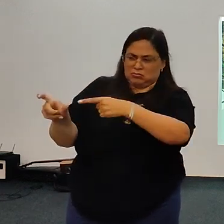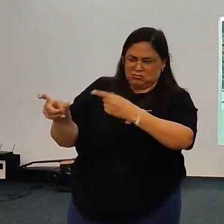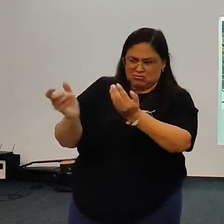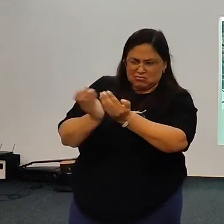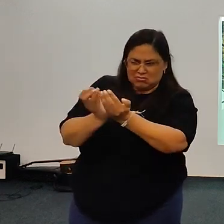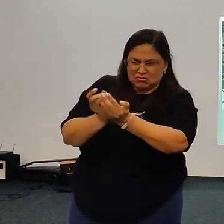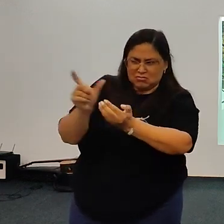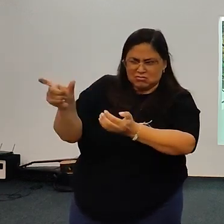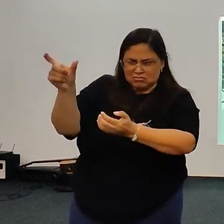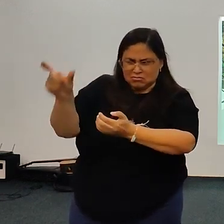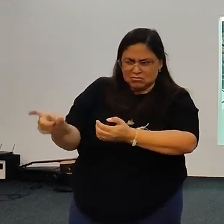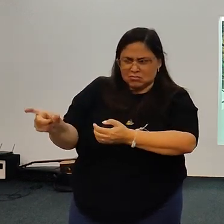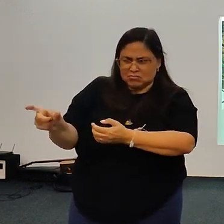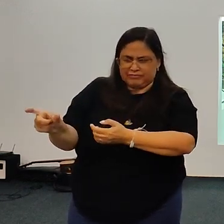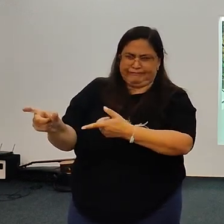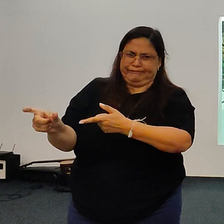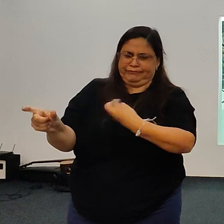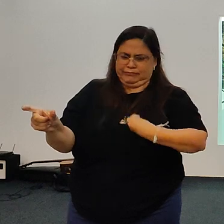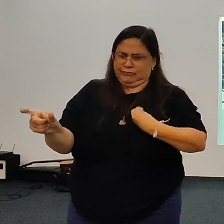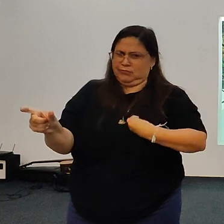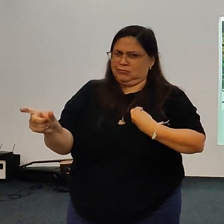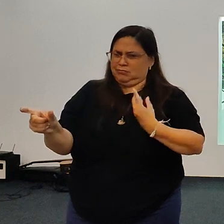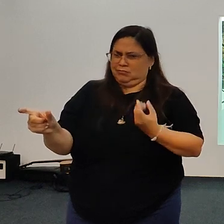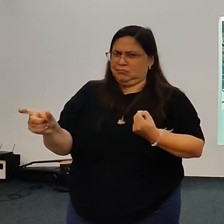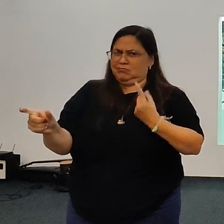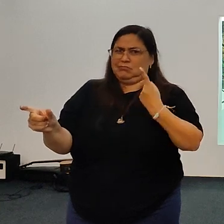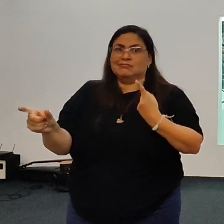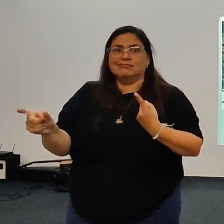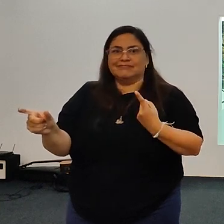ver se aquilo que você diz que você crê, você vive.